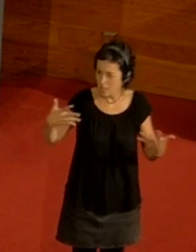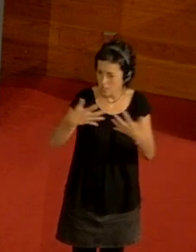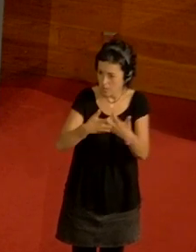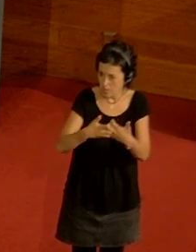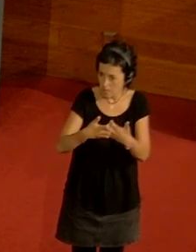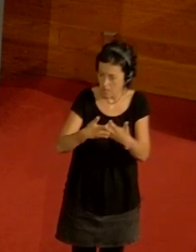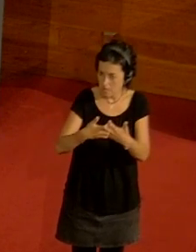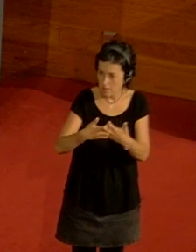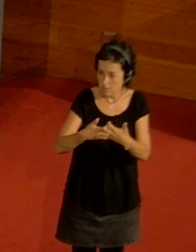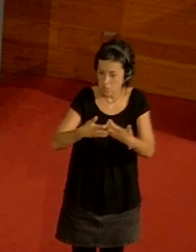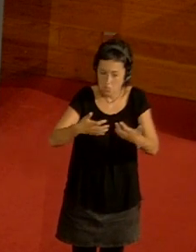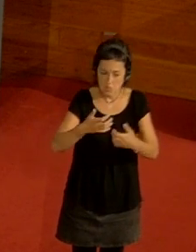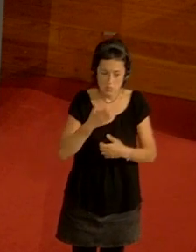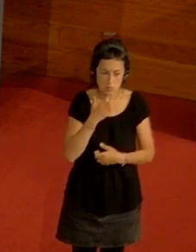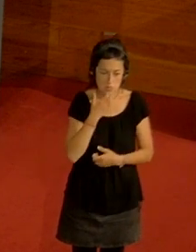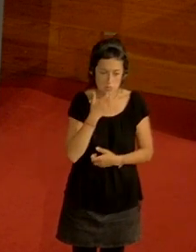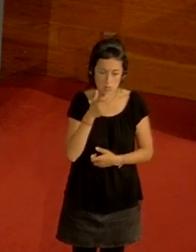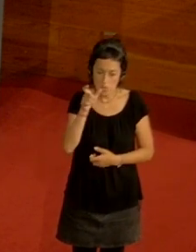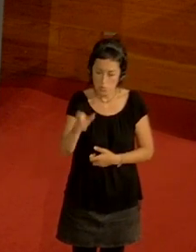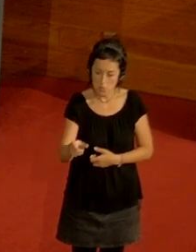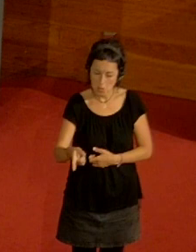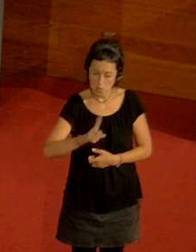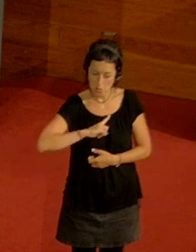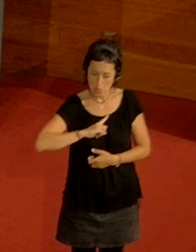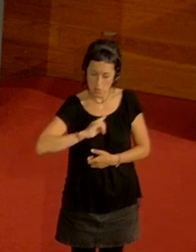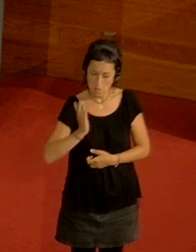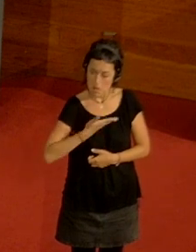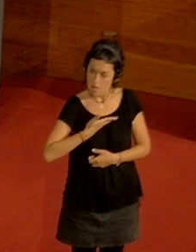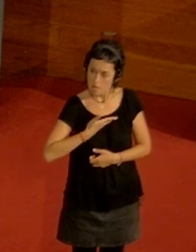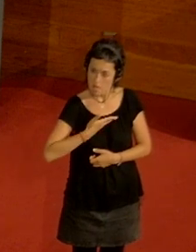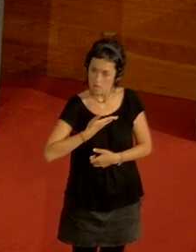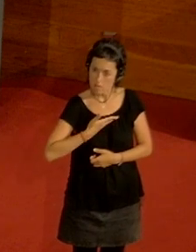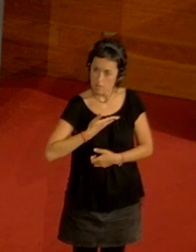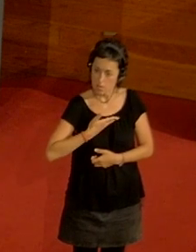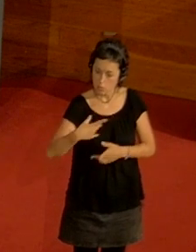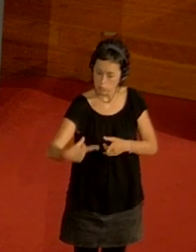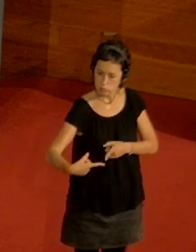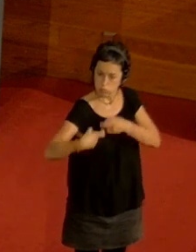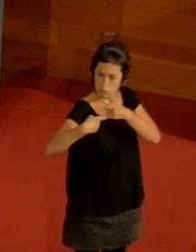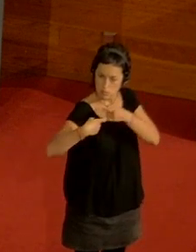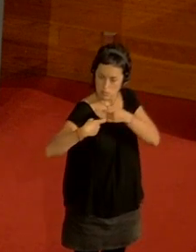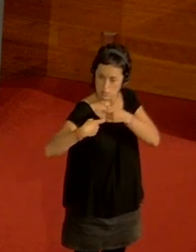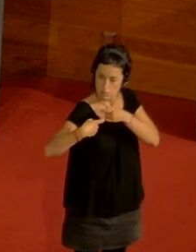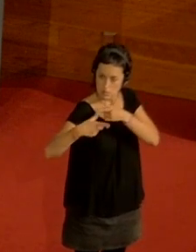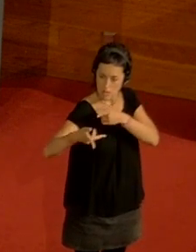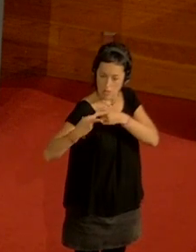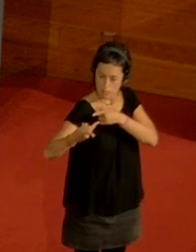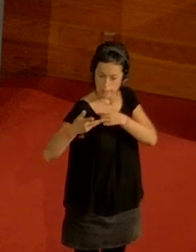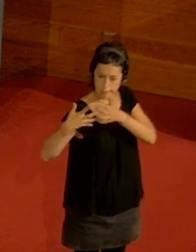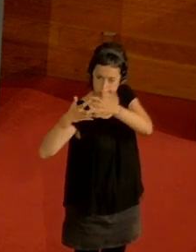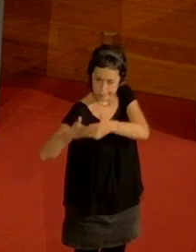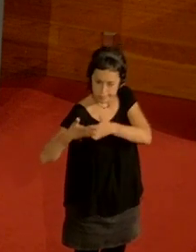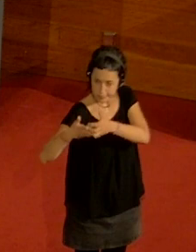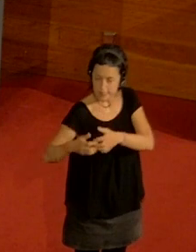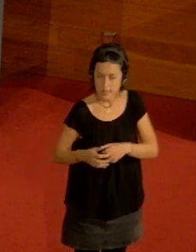Ah si hay alguien que me hace daño eh se genera un conflicto no una una una guerra no y es algo que